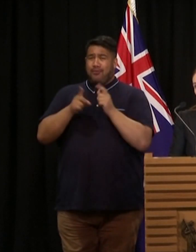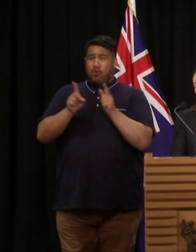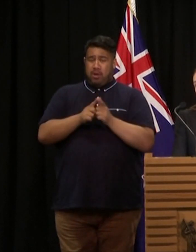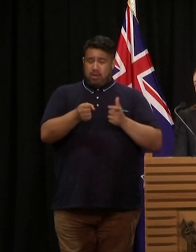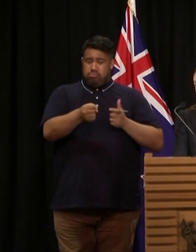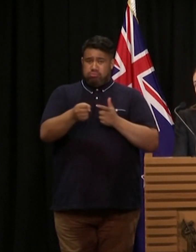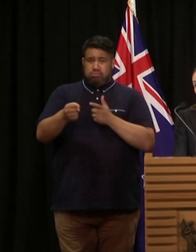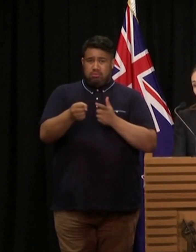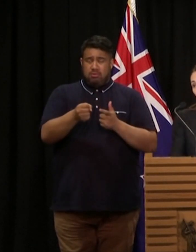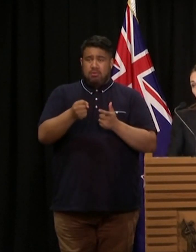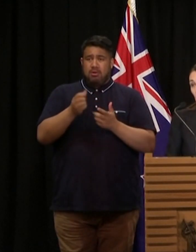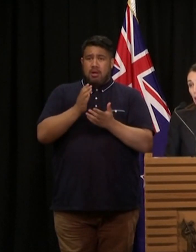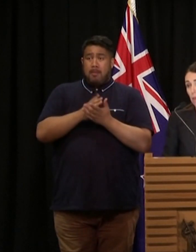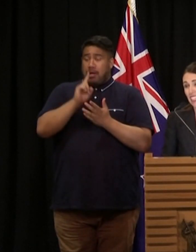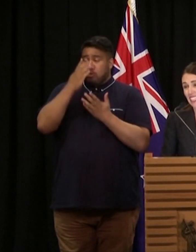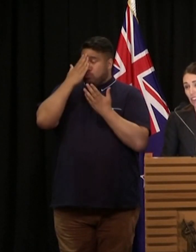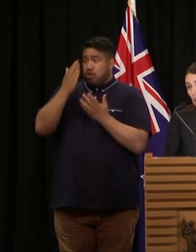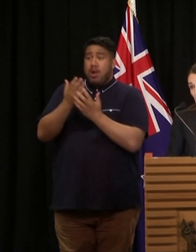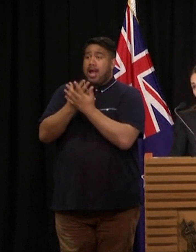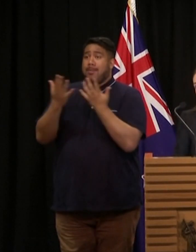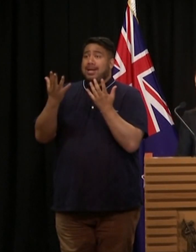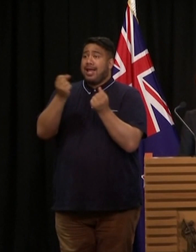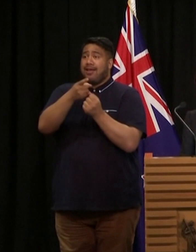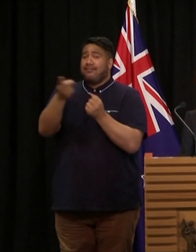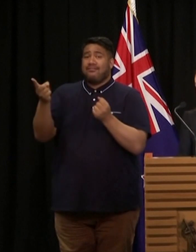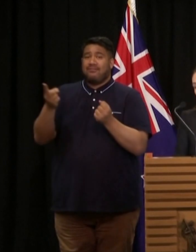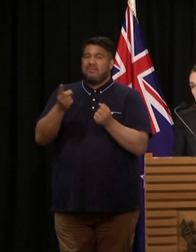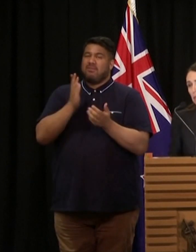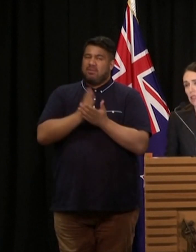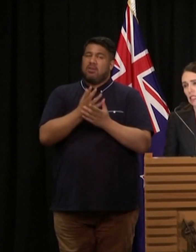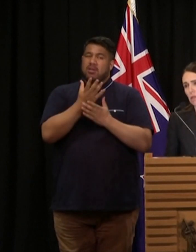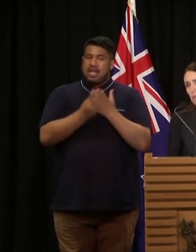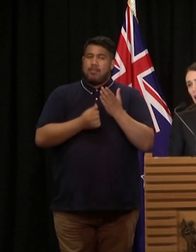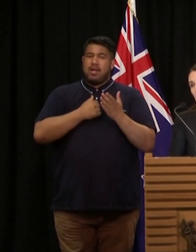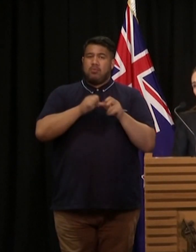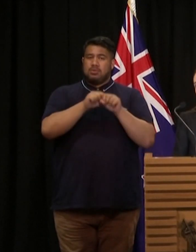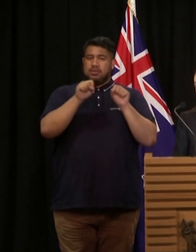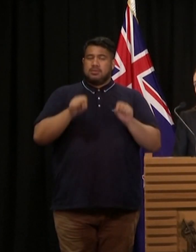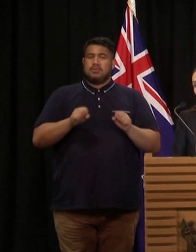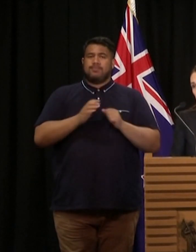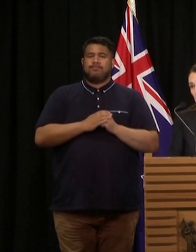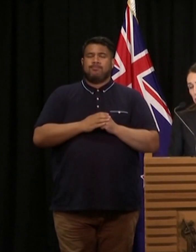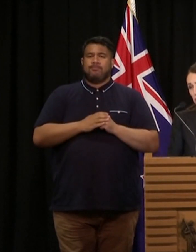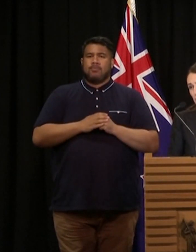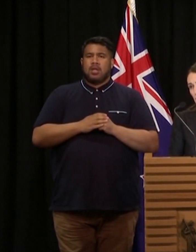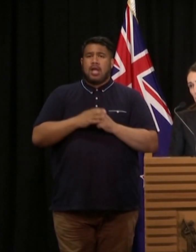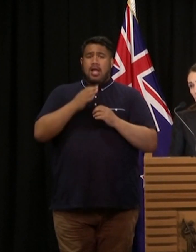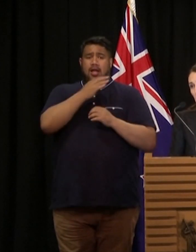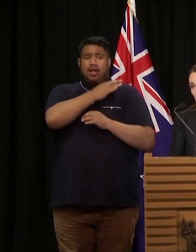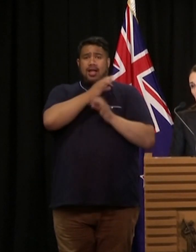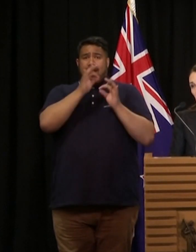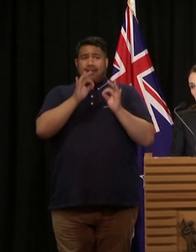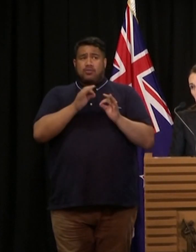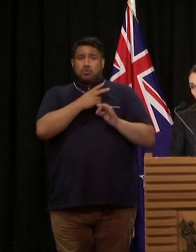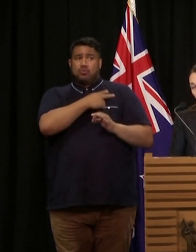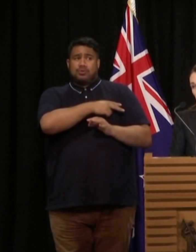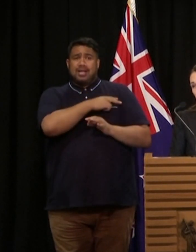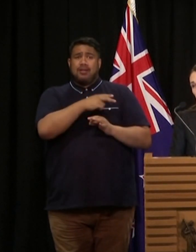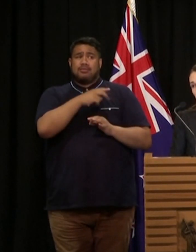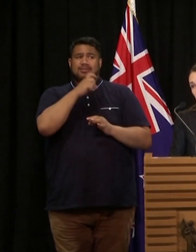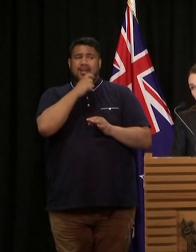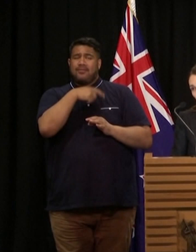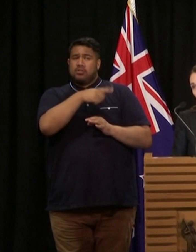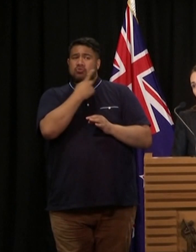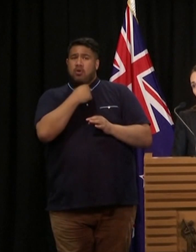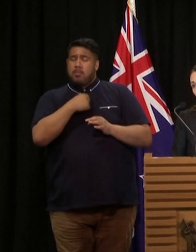un hombre acusado de los ataques a las mezquitas había comprado sus armas legalmente con una licencia estándar para portar